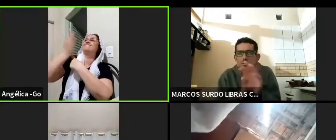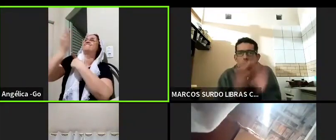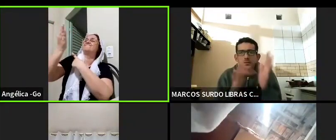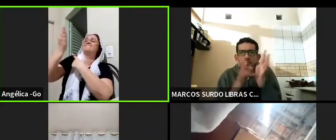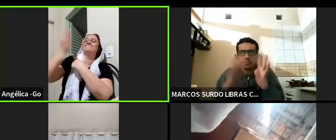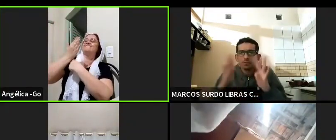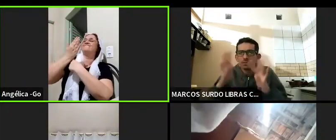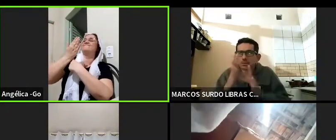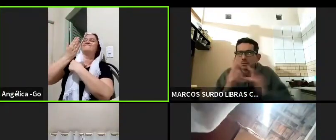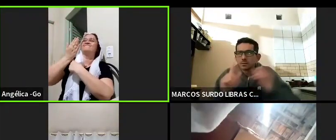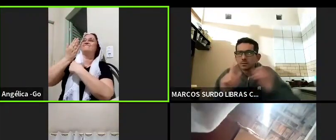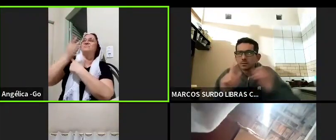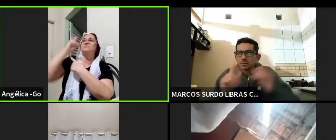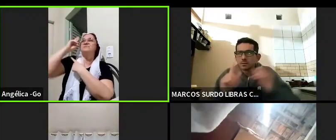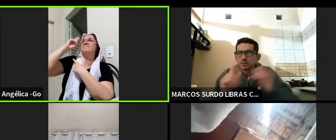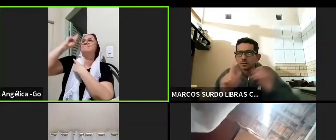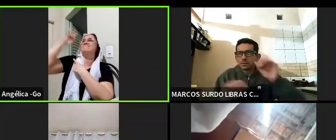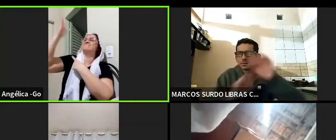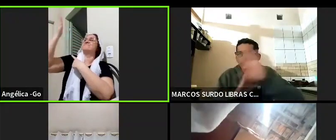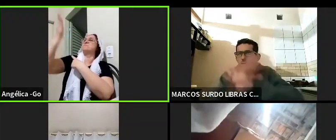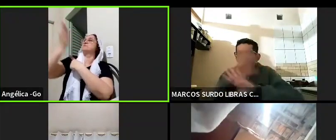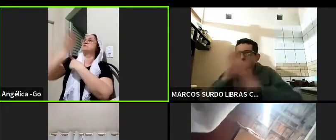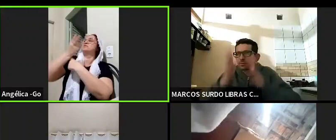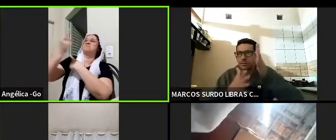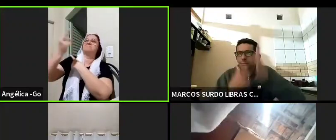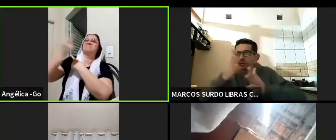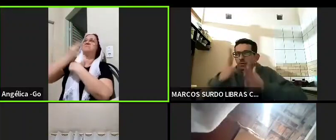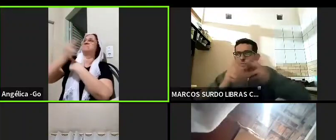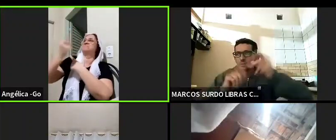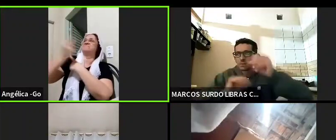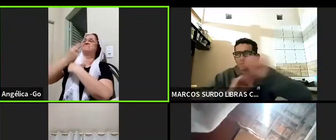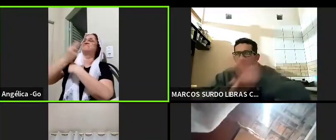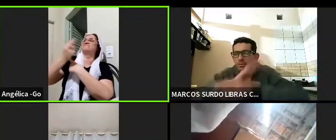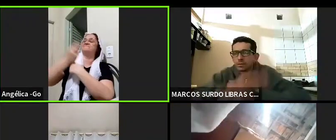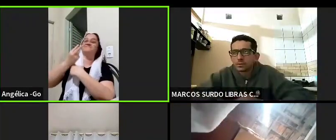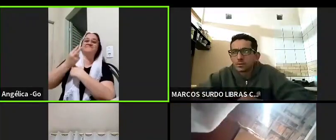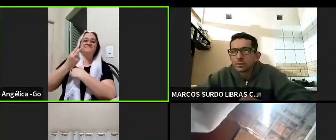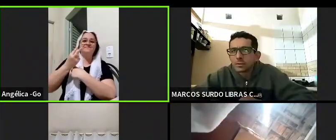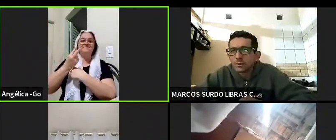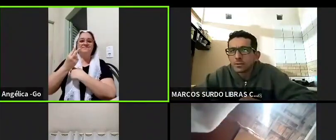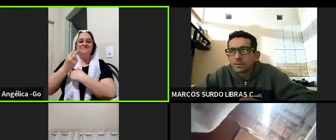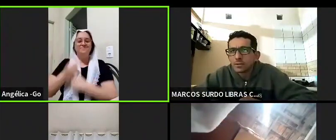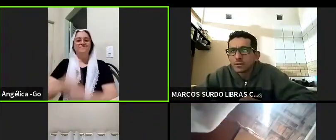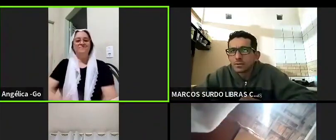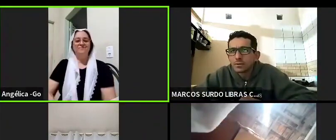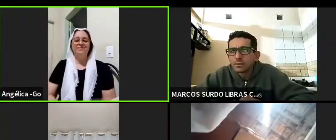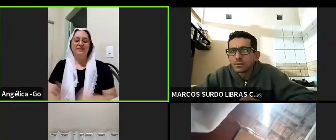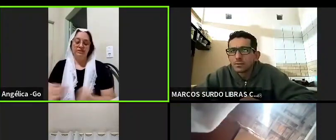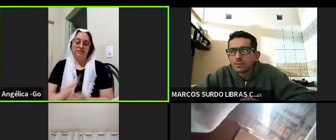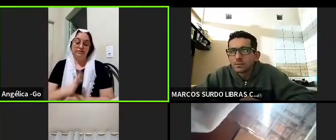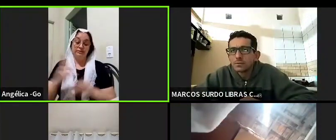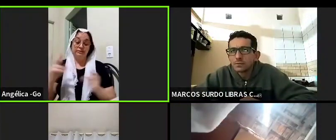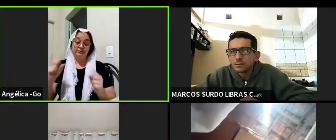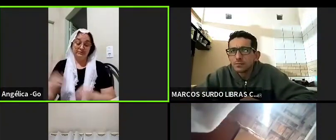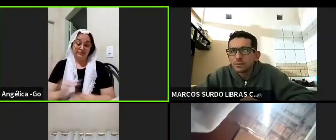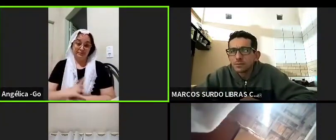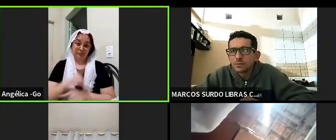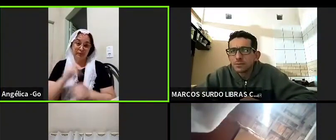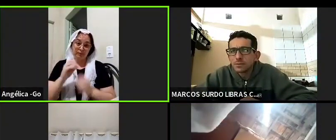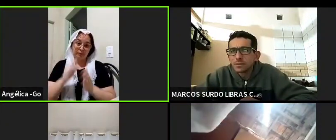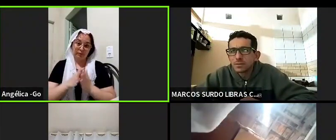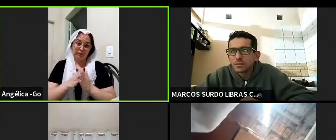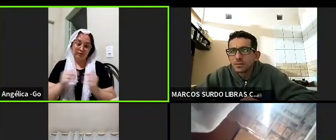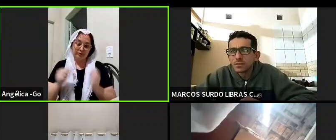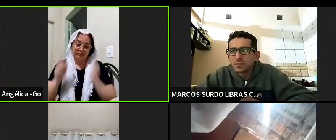saída. O jeito que tem é perder, porque acabou tudo. Esse mesmo abriu a boca em